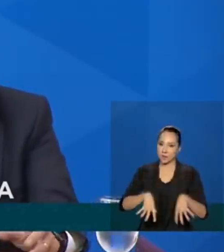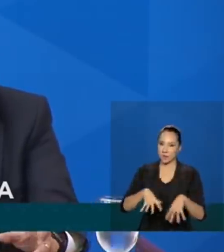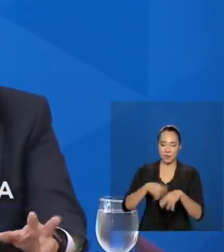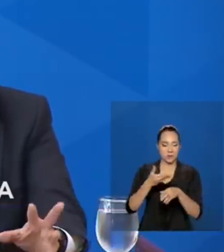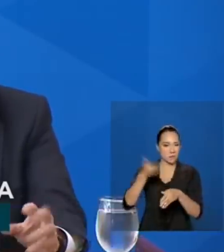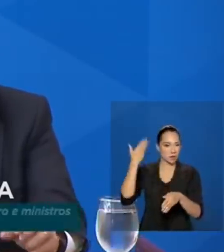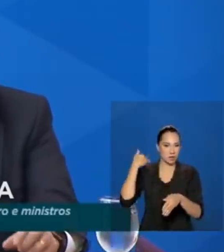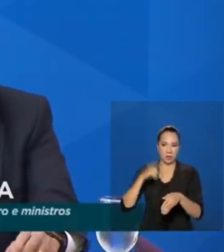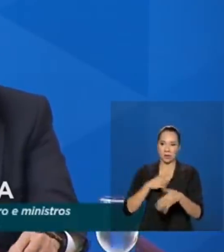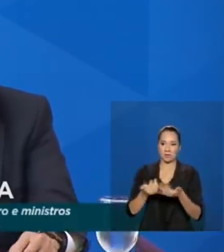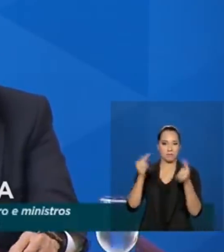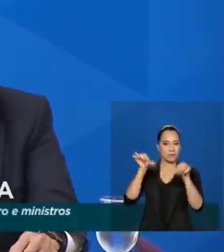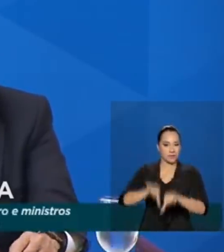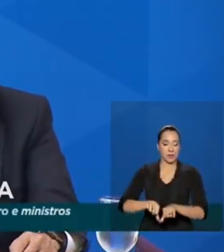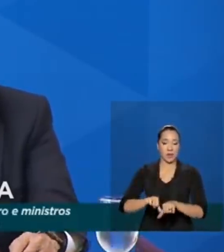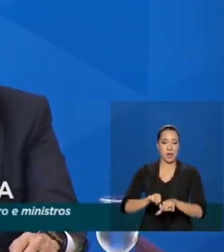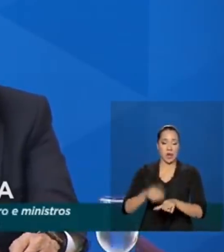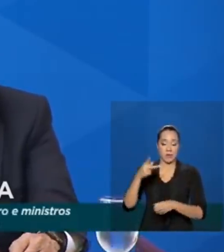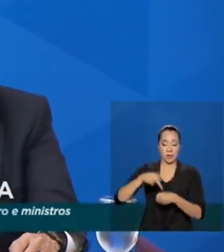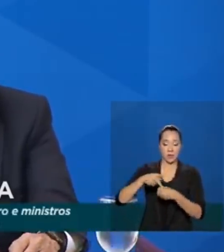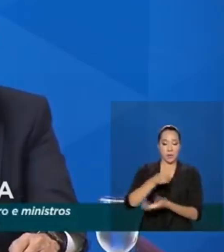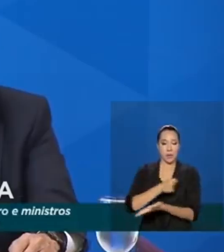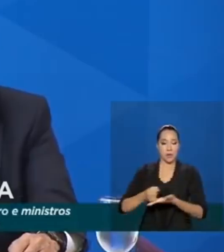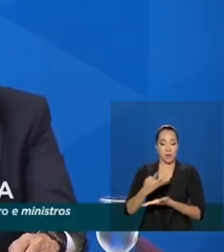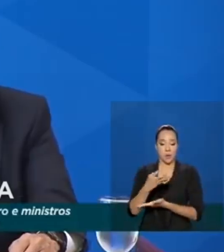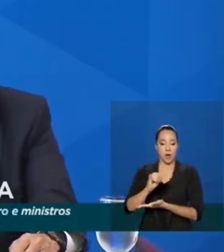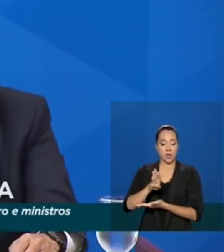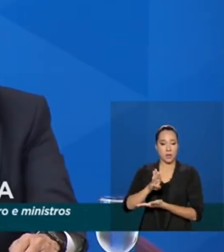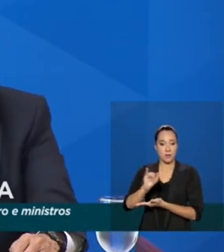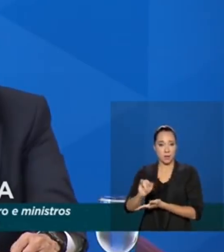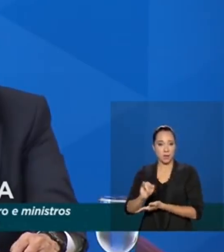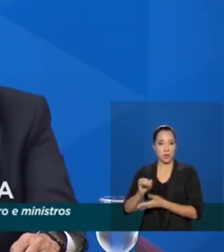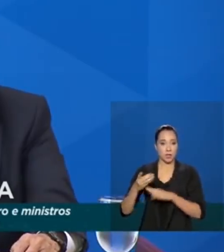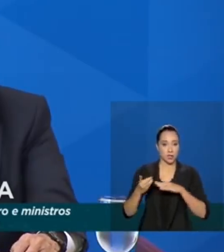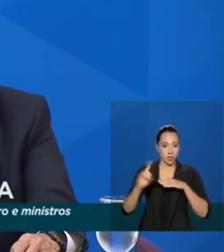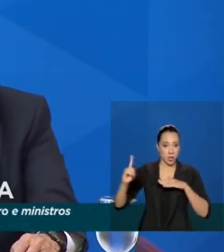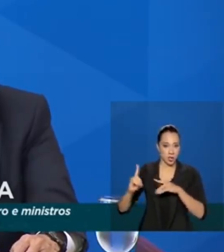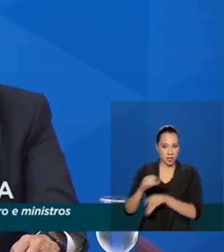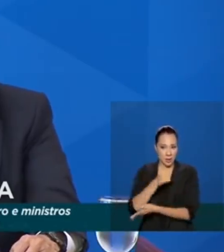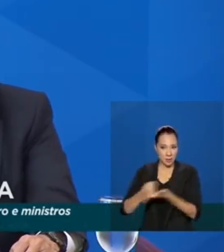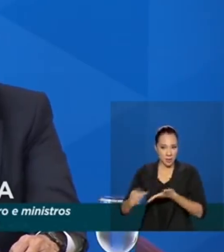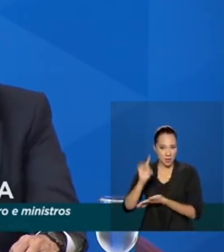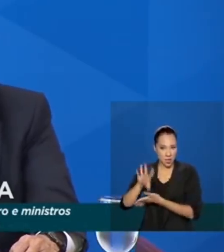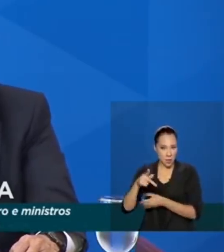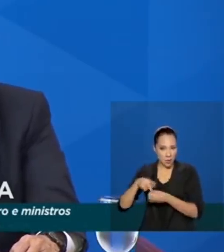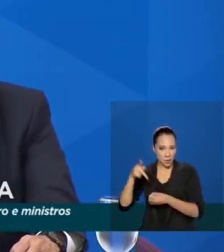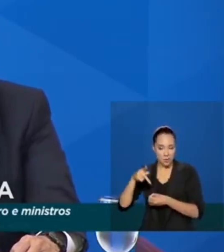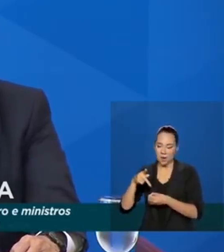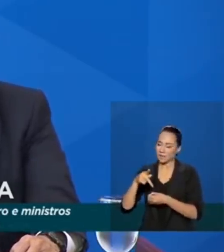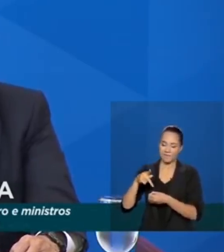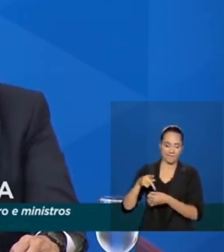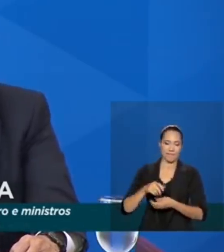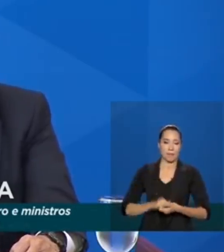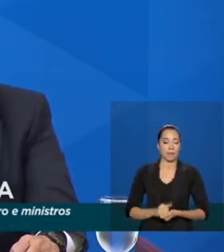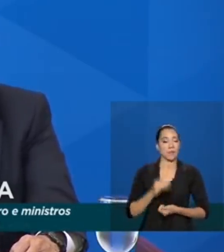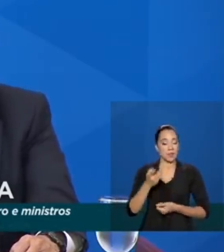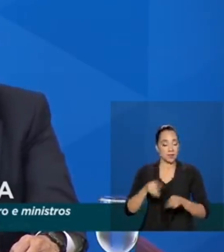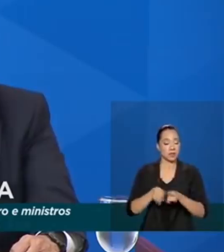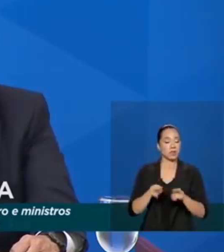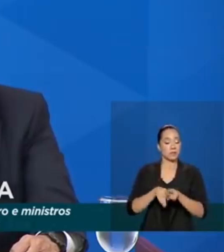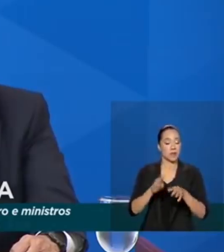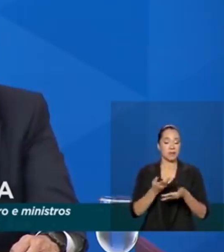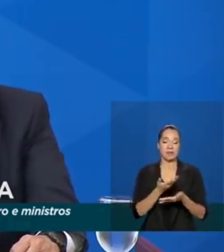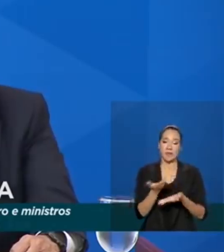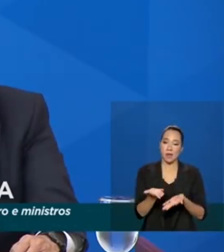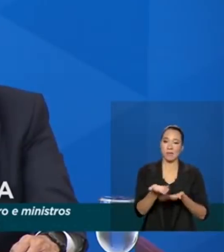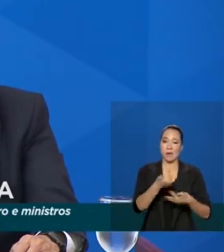A Petrobras perdeu 40 bilhões de dólares, a perda não ficou só na Petrobras. Isso contribui para